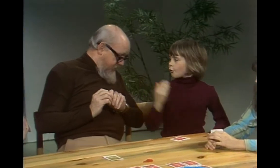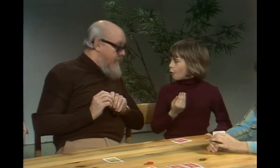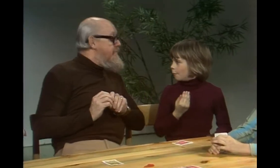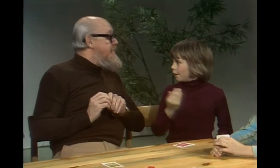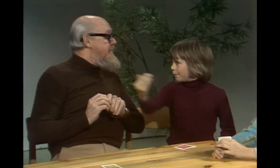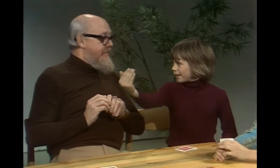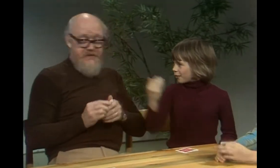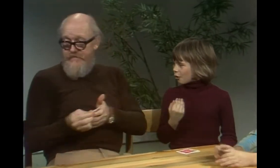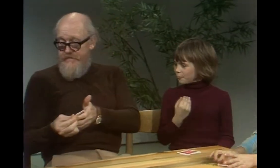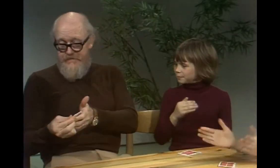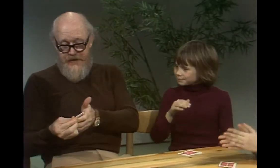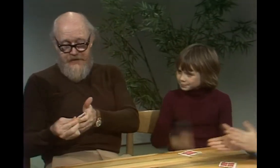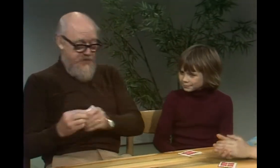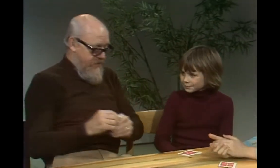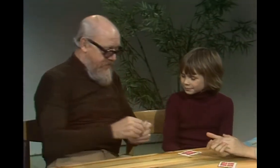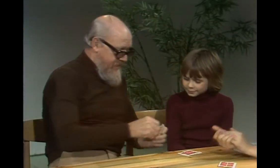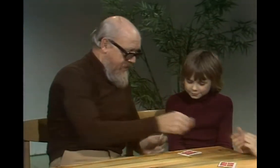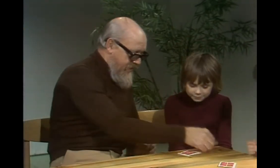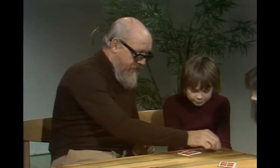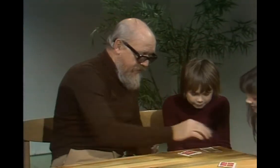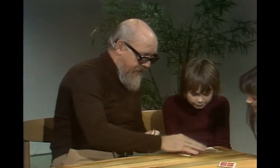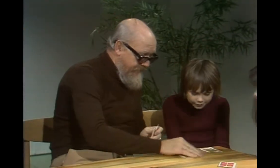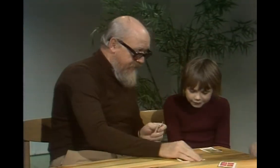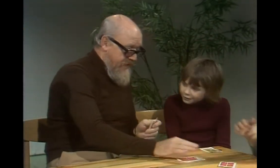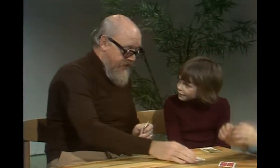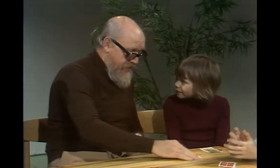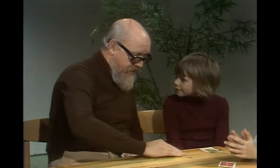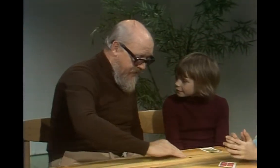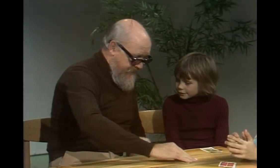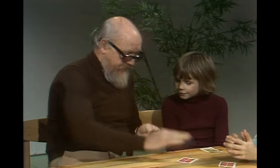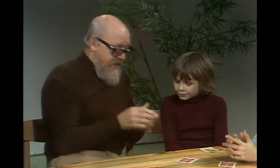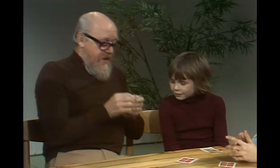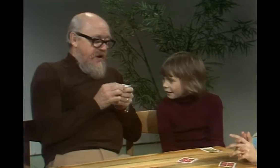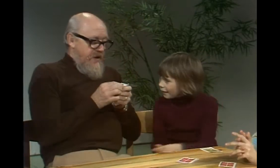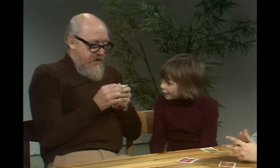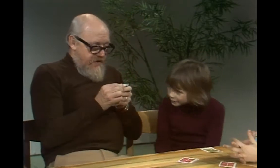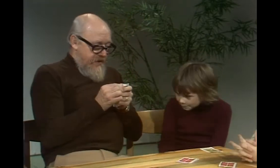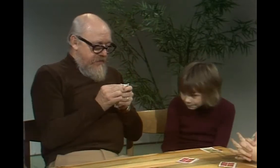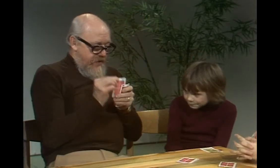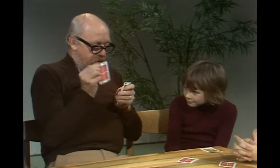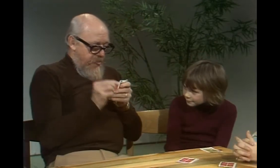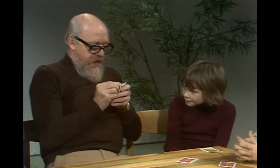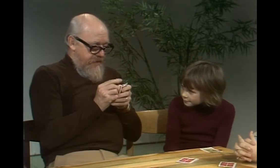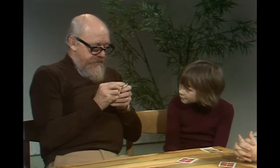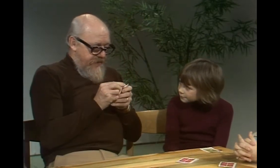Kom. Rätt. Kom. Bra. Absolut. Ja, då vann du det. Det har du inte vunnit, nej. Sen kommer då